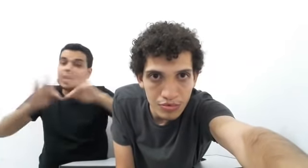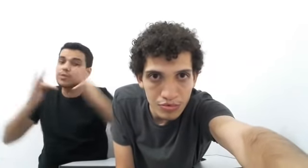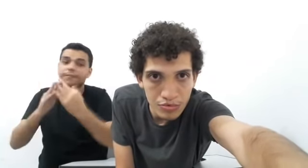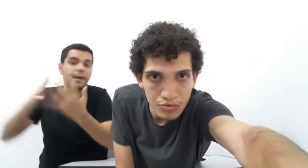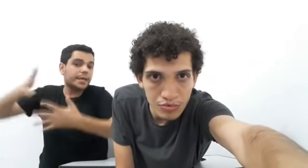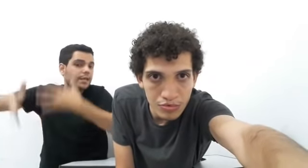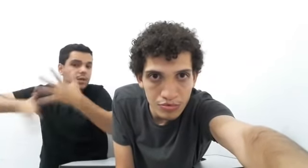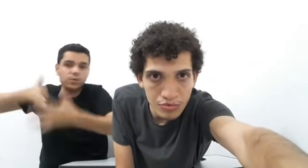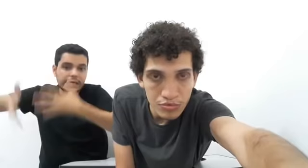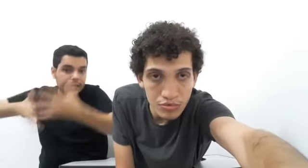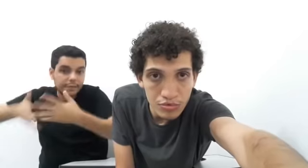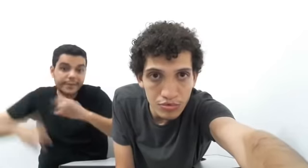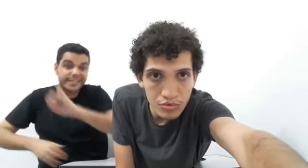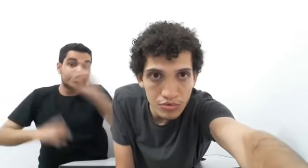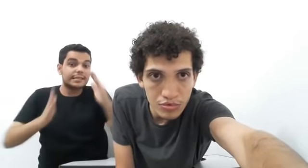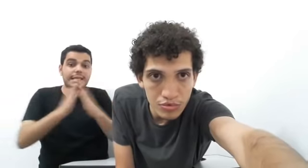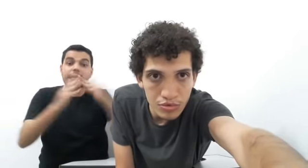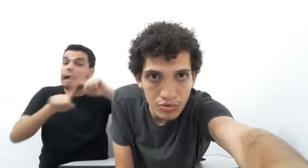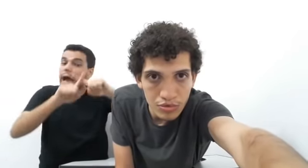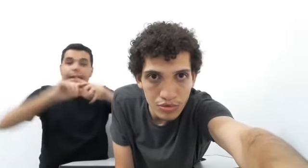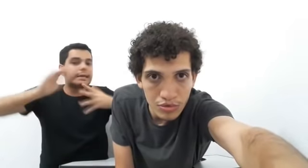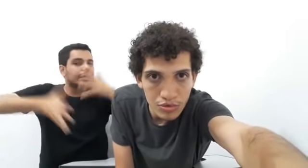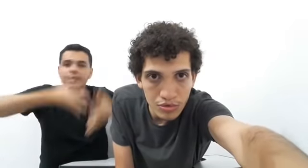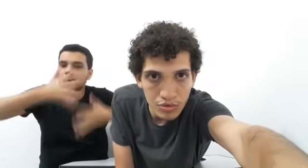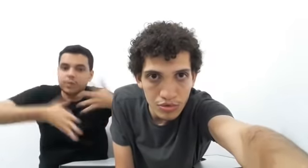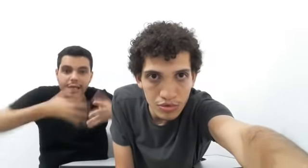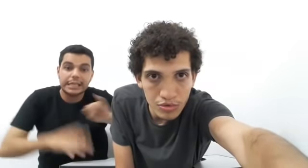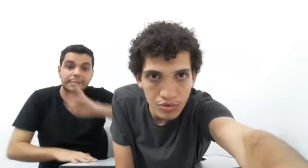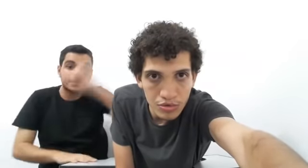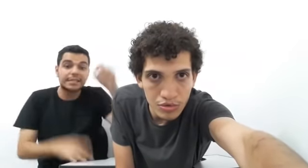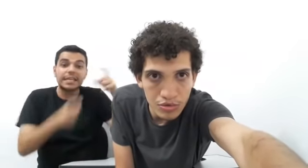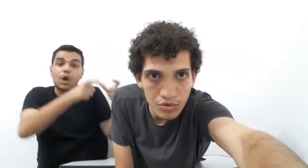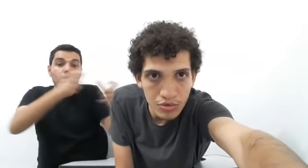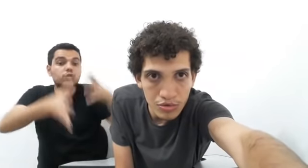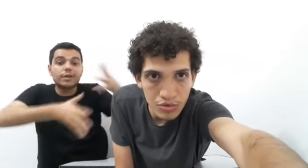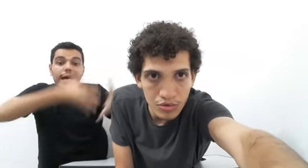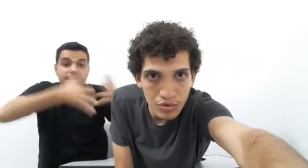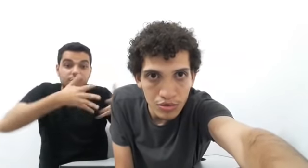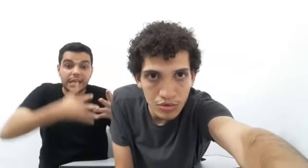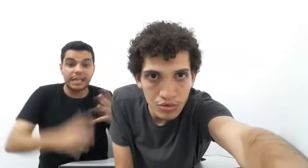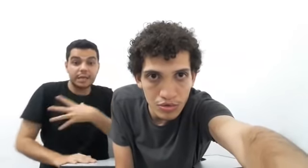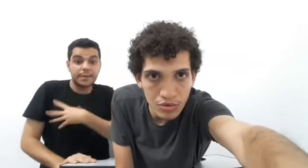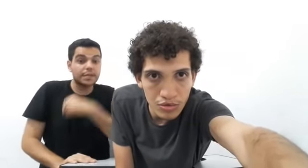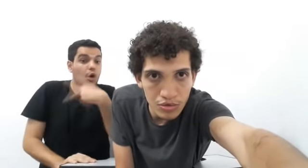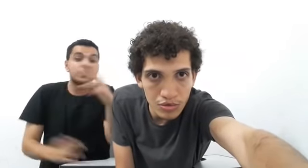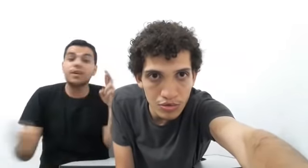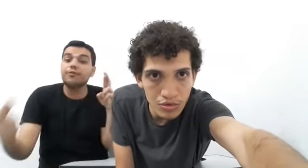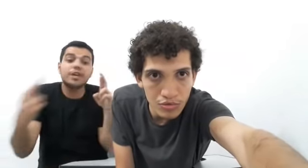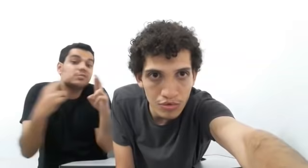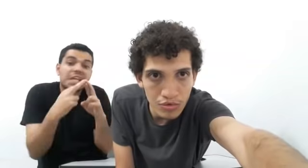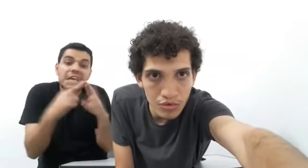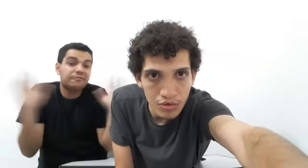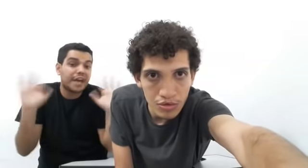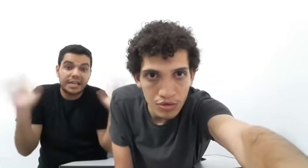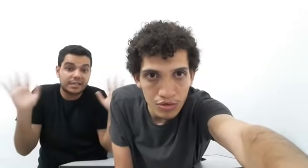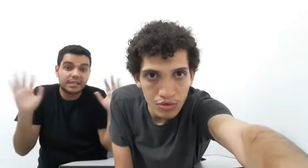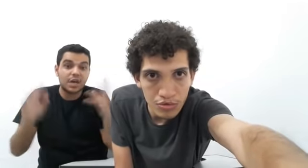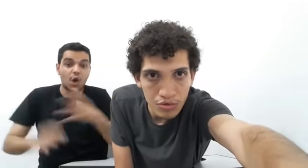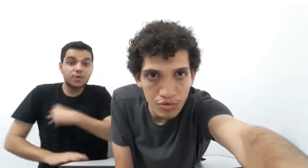sua família não usa Libras, se a igreja não usa Libras, se os lugares não têm Libras, o seu filho não tem referência. O seu